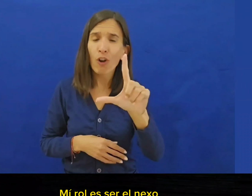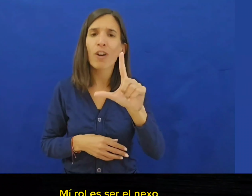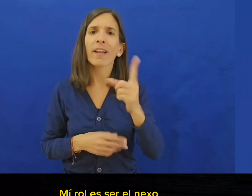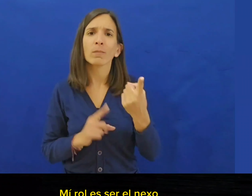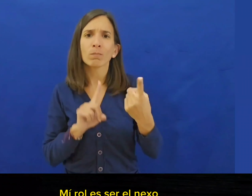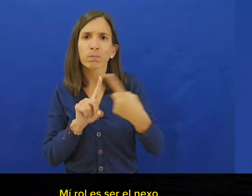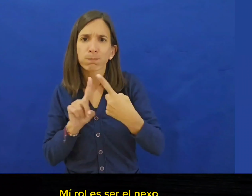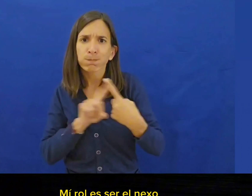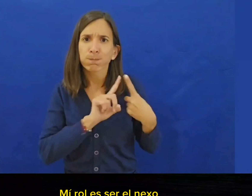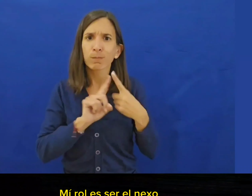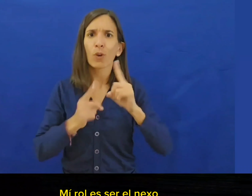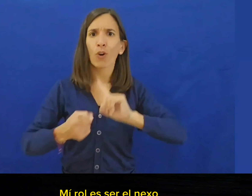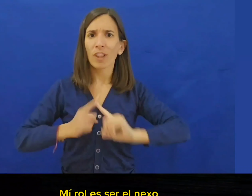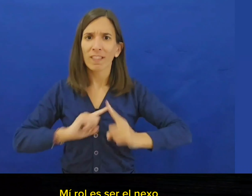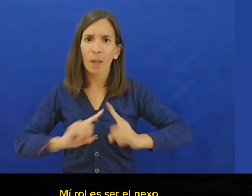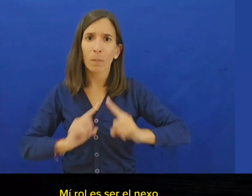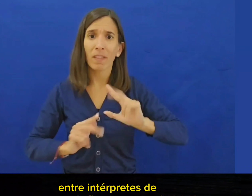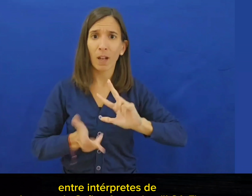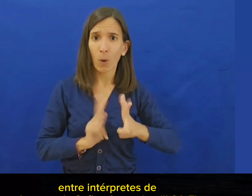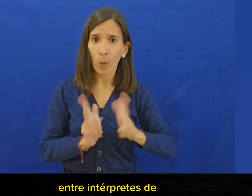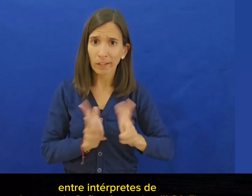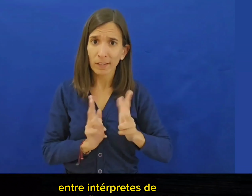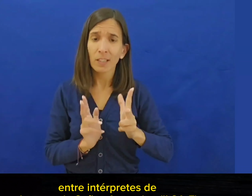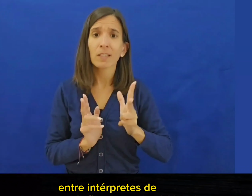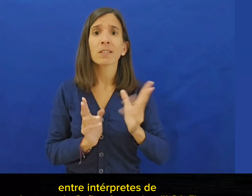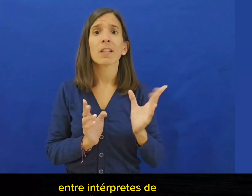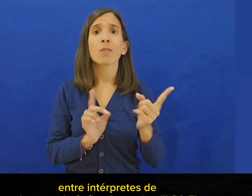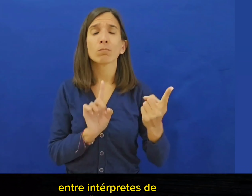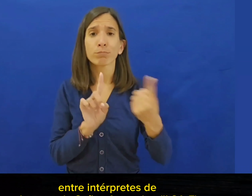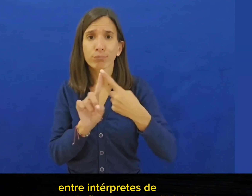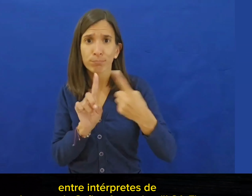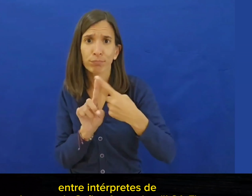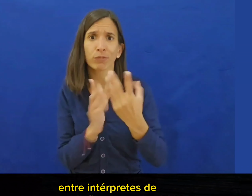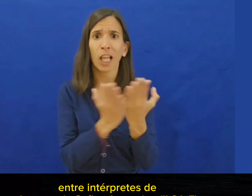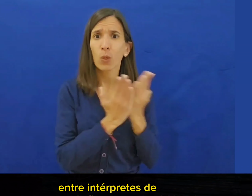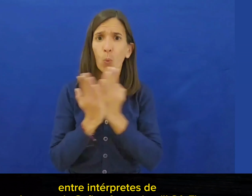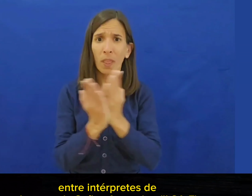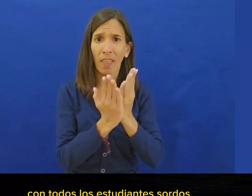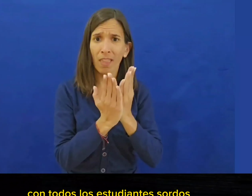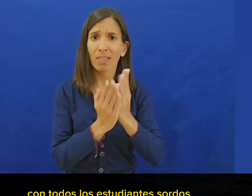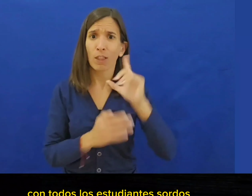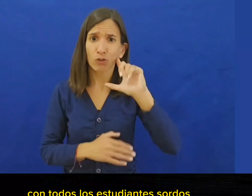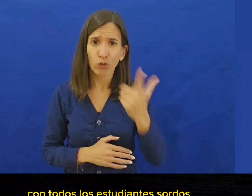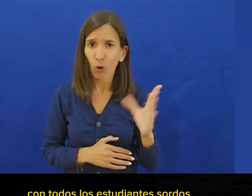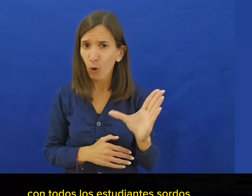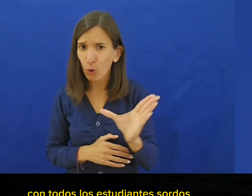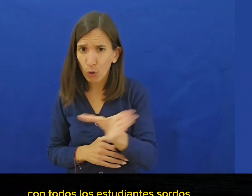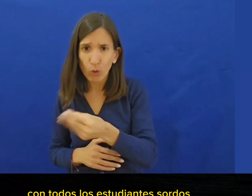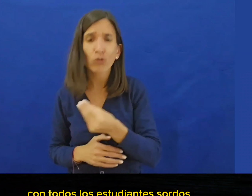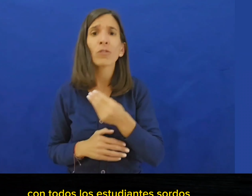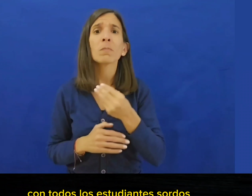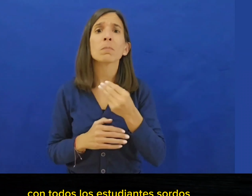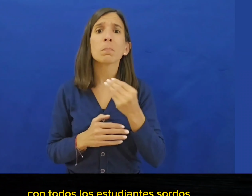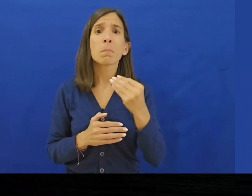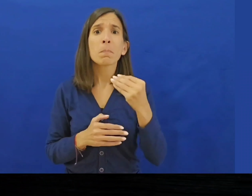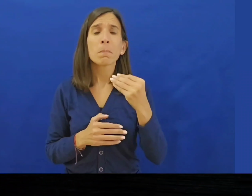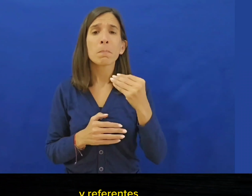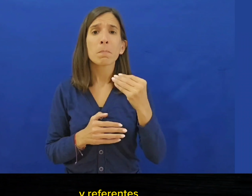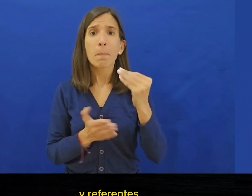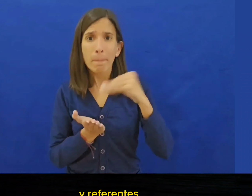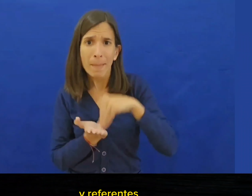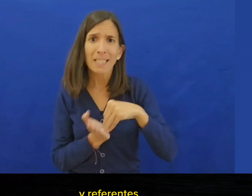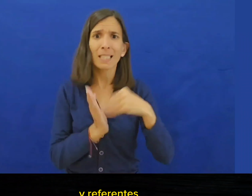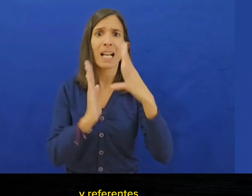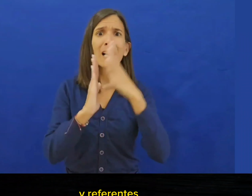Mi rol es estar en eso entre intérpretes de lengua de señas argentina, todos los estudiantes sordos